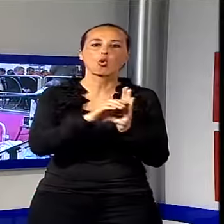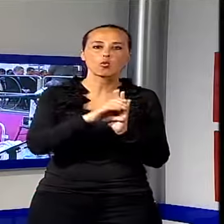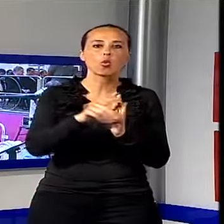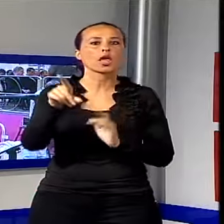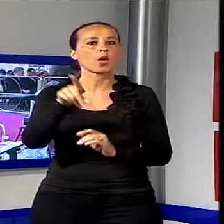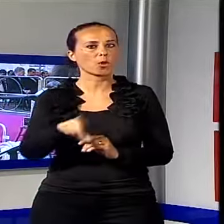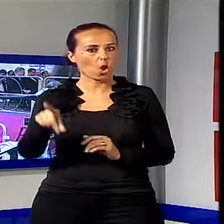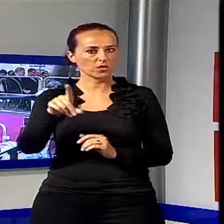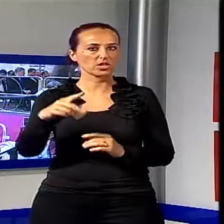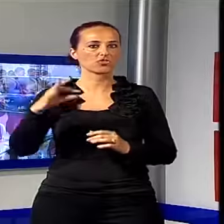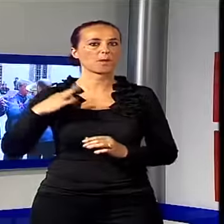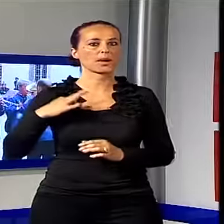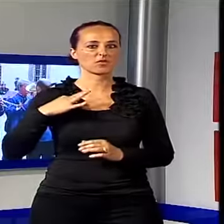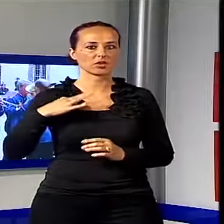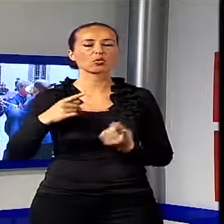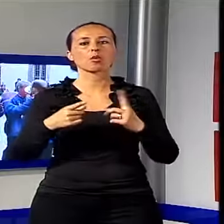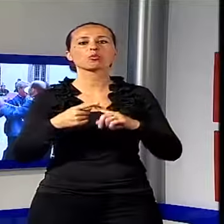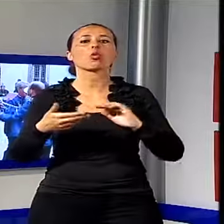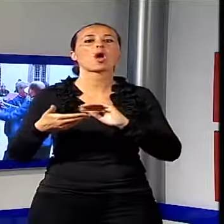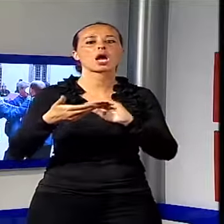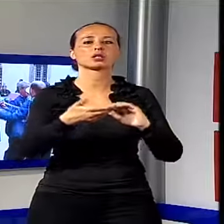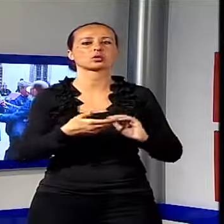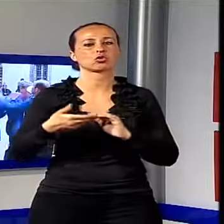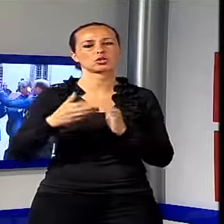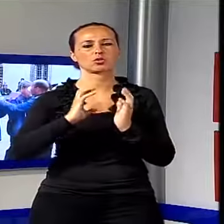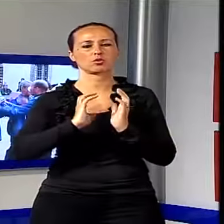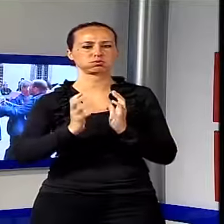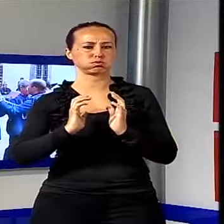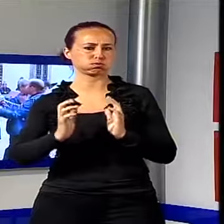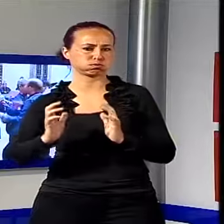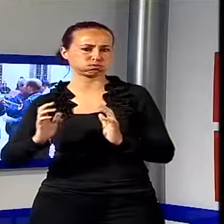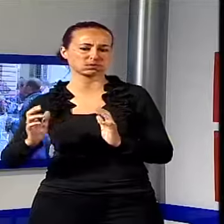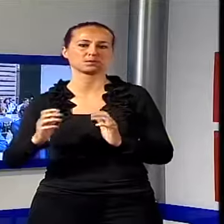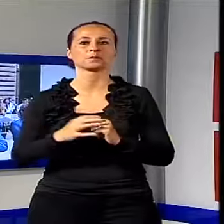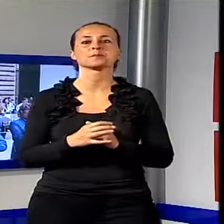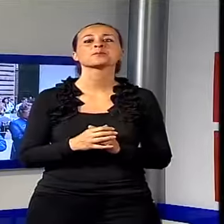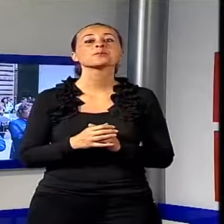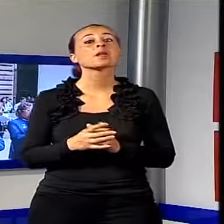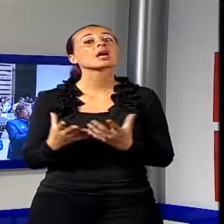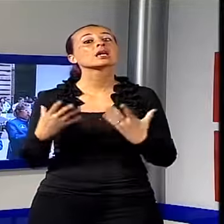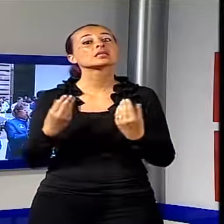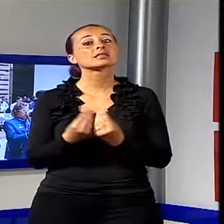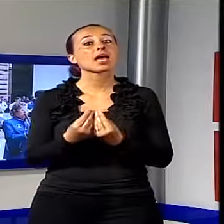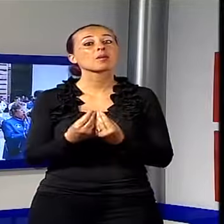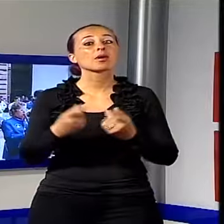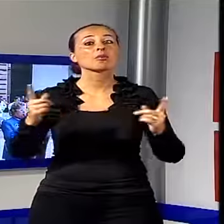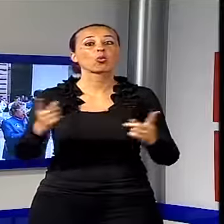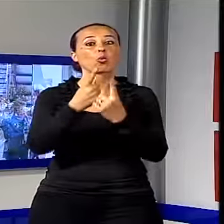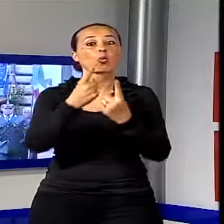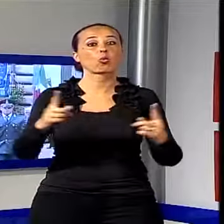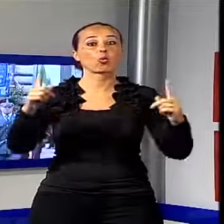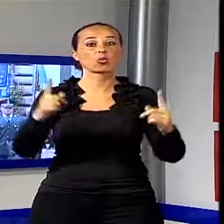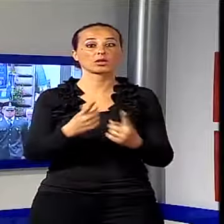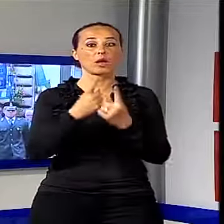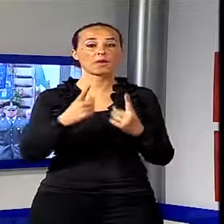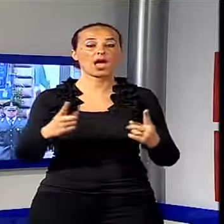collaborazione con le associazioni combattentistiche, patriottiche e d'arma. Accompagnati dalla banda Puccini di Nozzano Castello e di